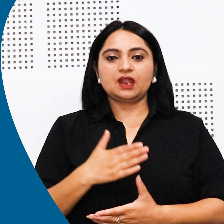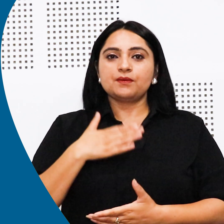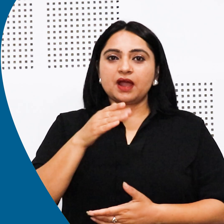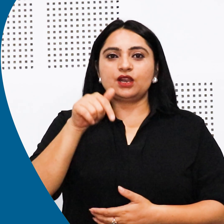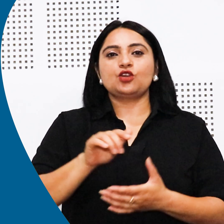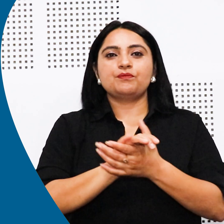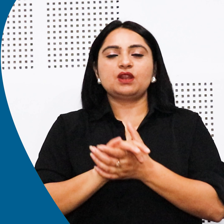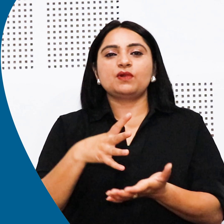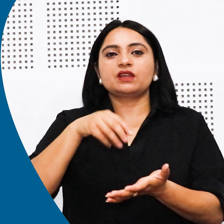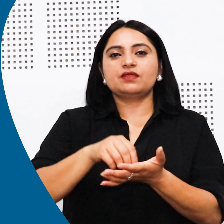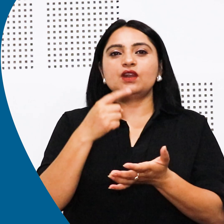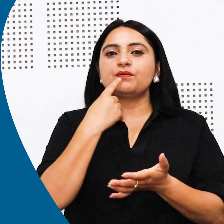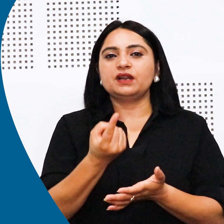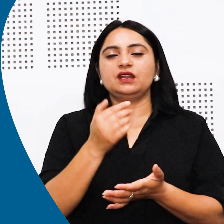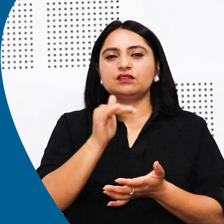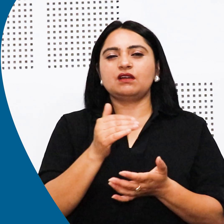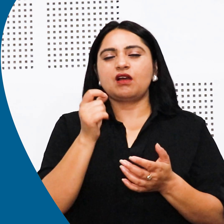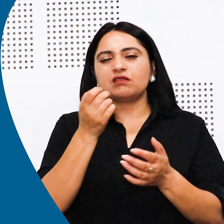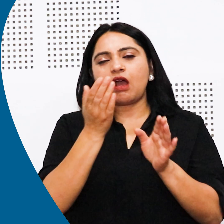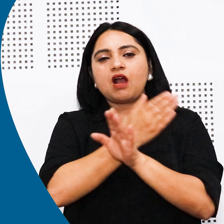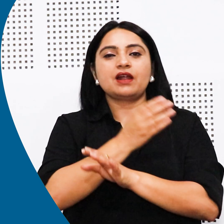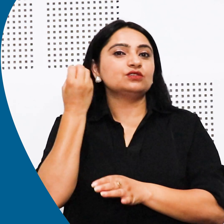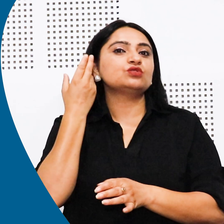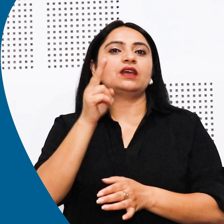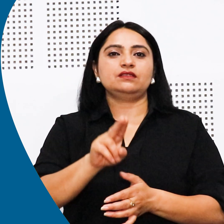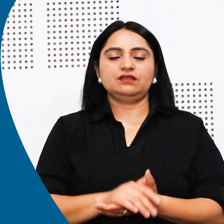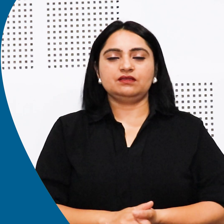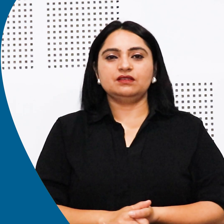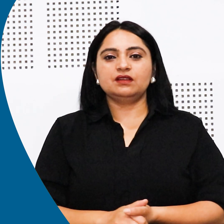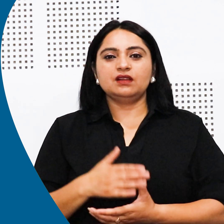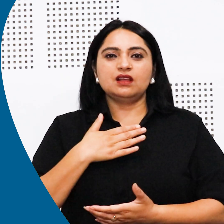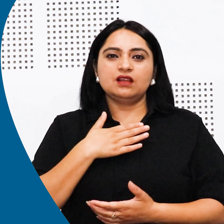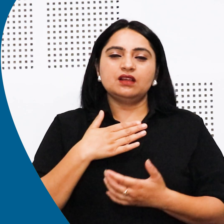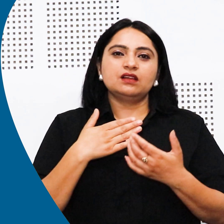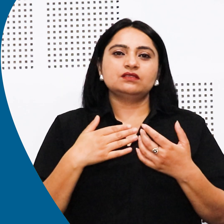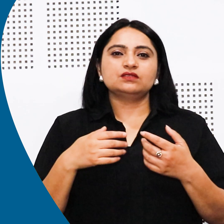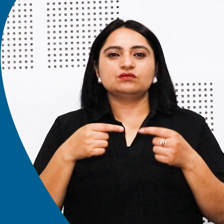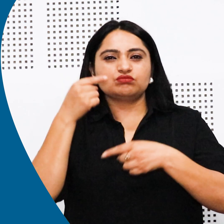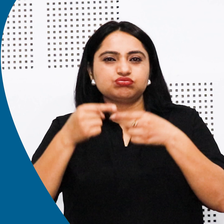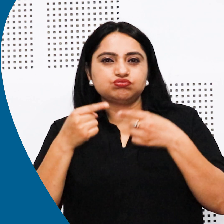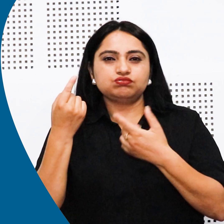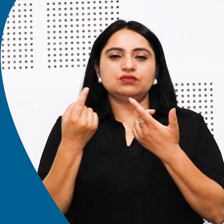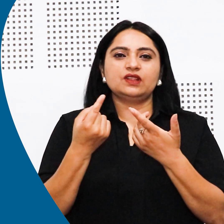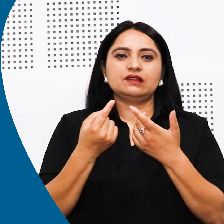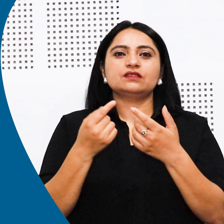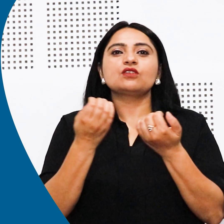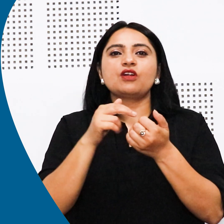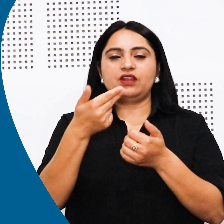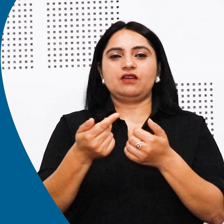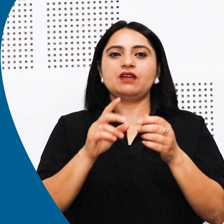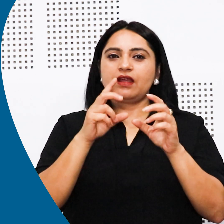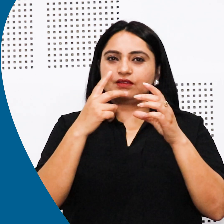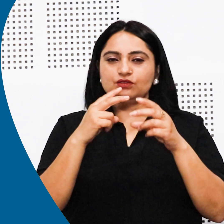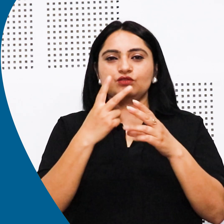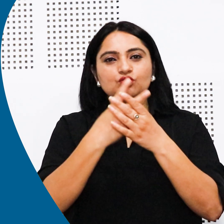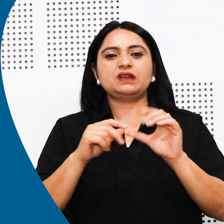यो मेलमिलाप केन्द्र भन्ने त अलि पहिले नै सुनेको थिएँ क्या बाबु। मन माझामाझ गरेर दुवै पक्षले जित्ने गरी पो